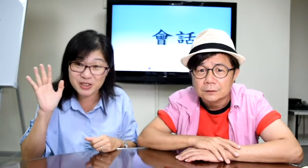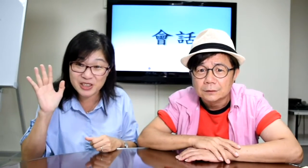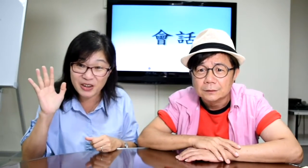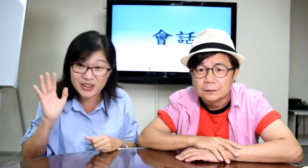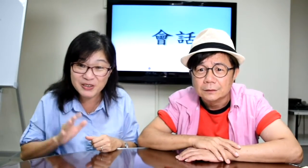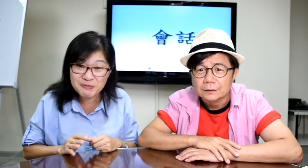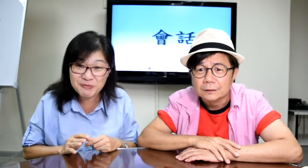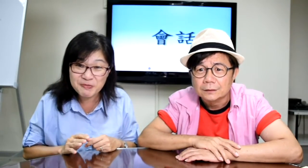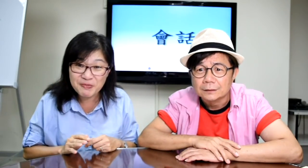手。